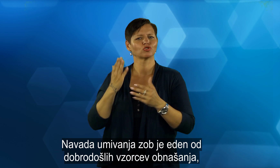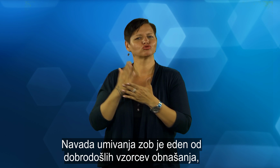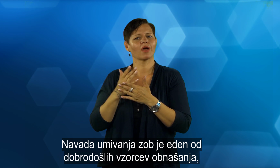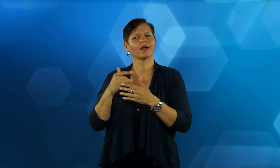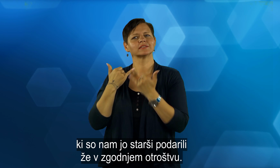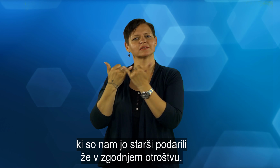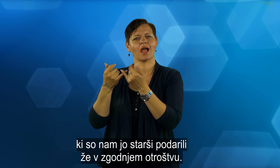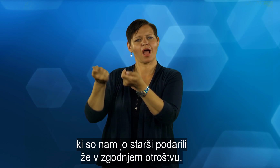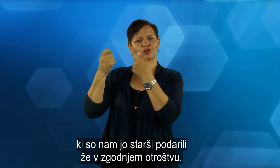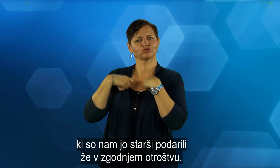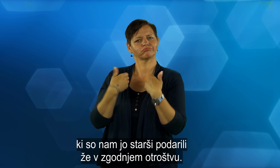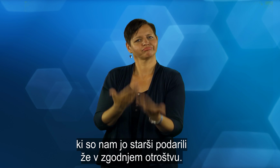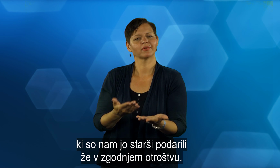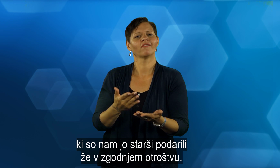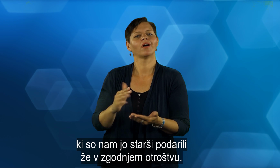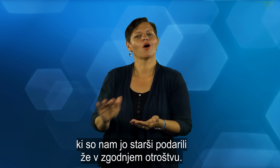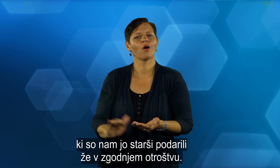starši podarili že v zgodnjem otroštvu.